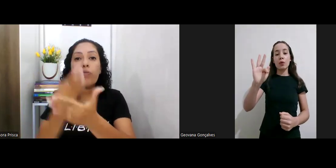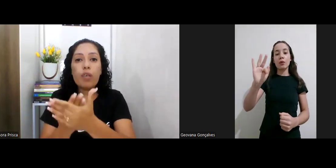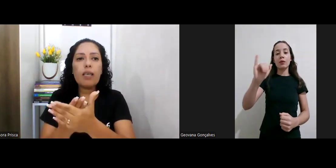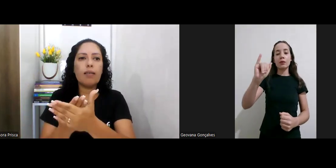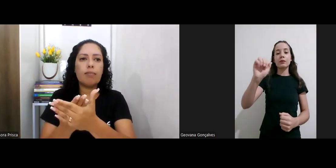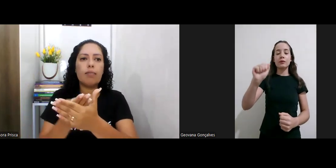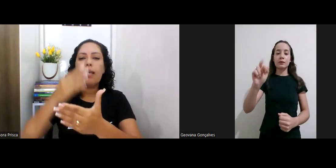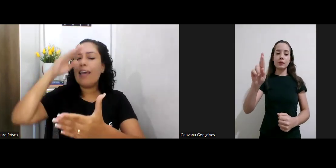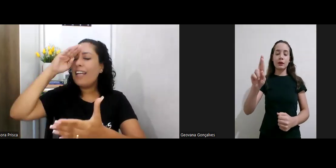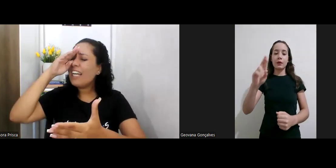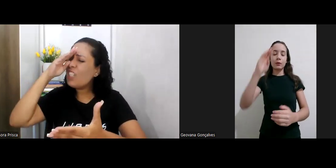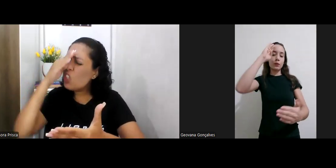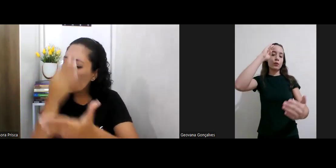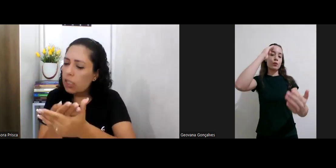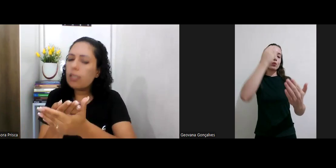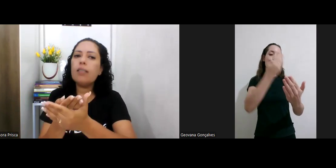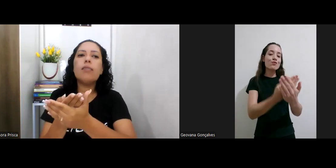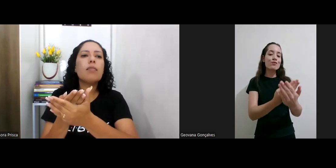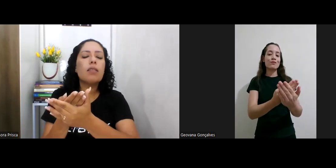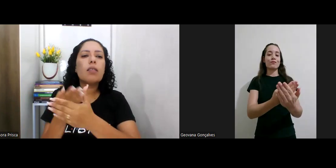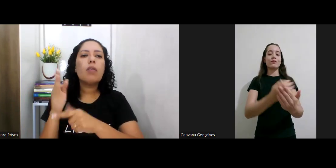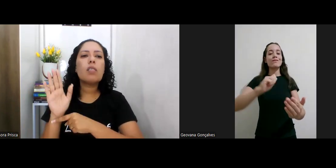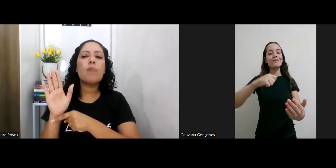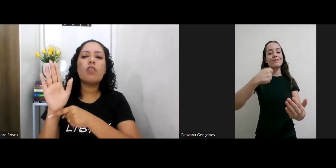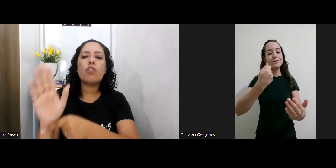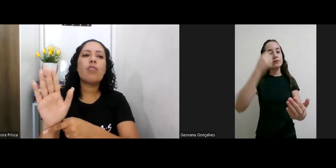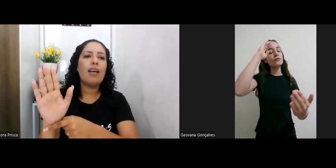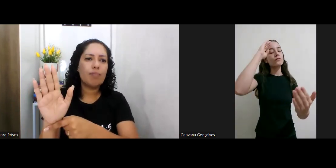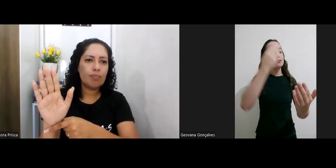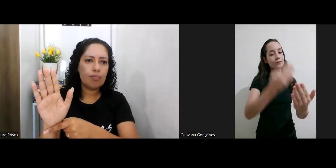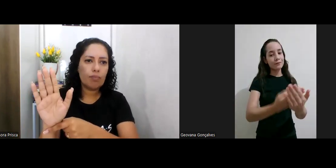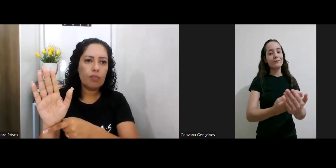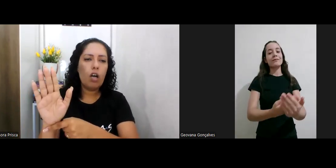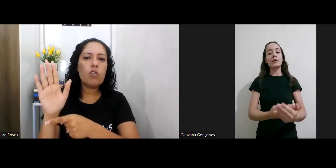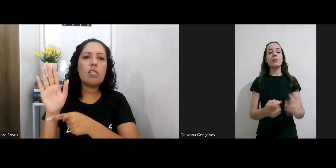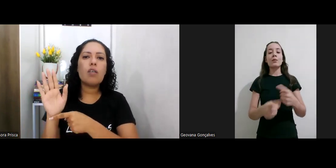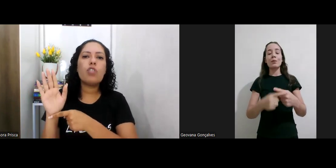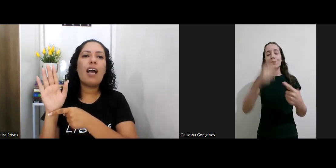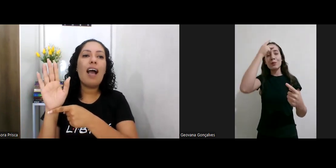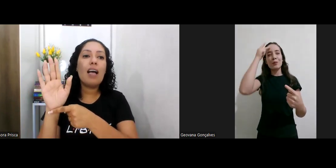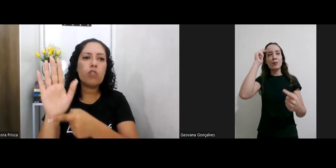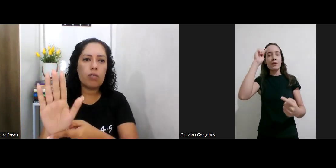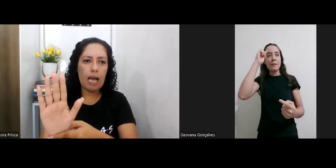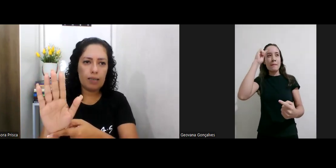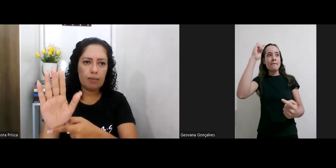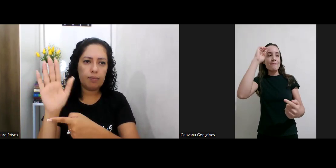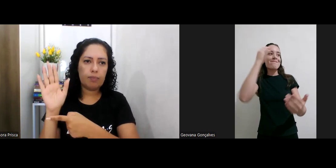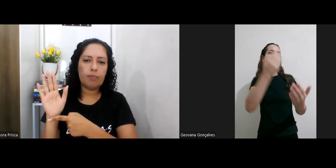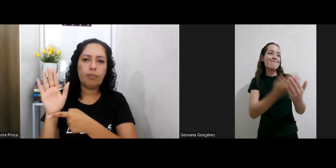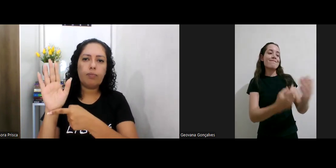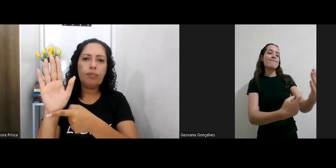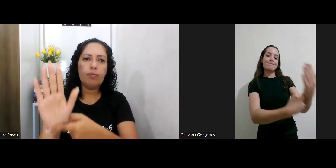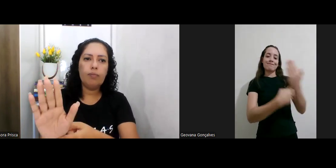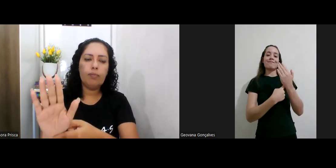Ele confia, ele acredita que você pode ajudar. Olha o sinal de ajudar.